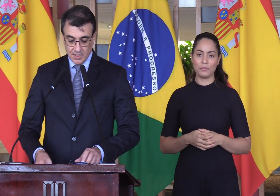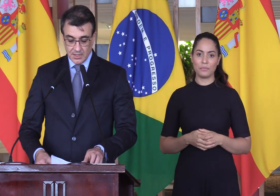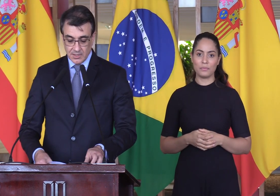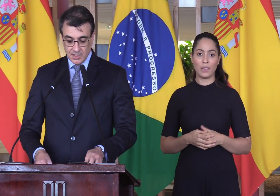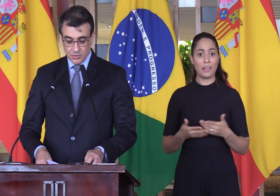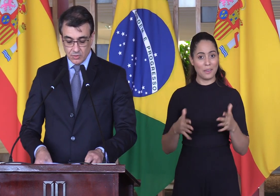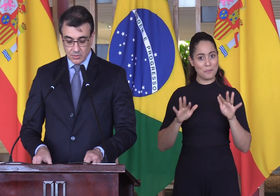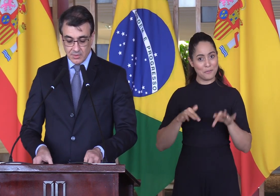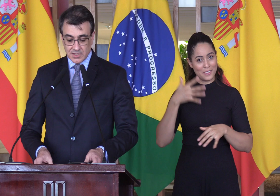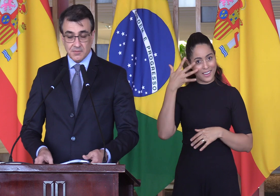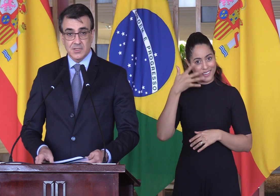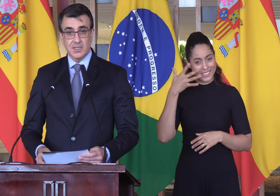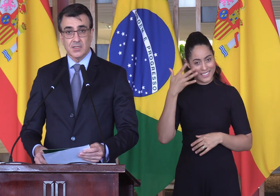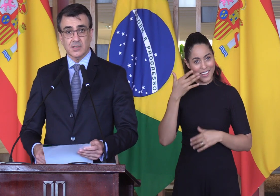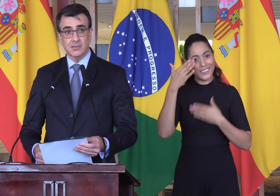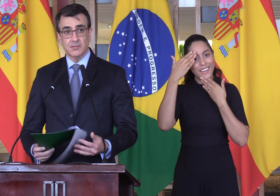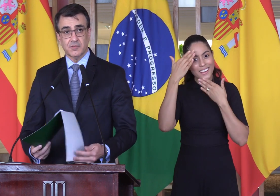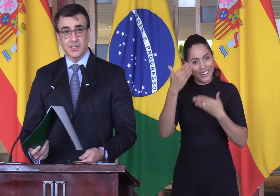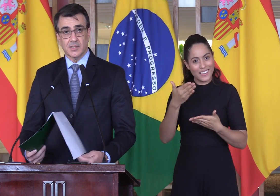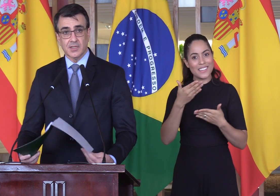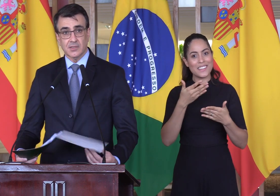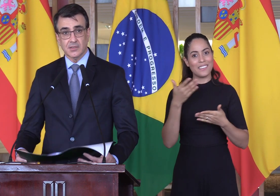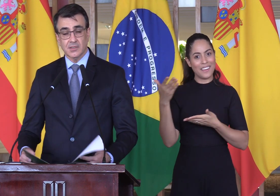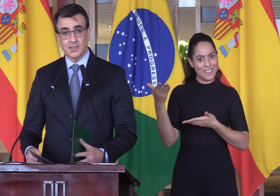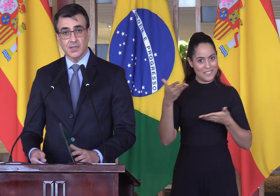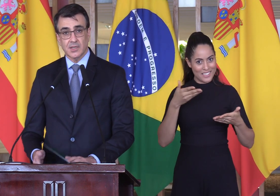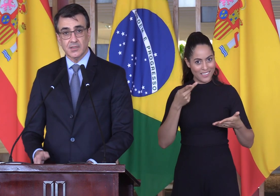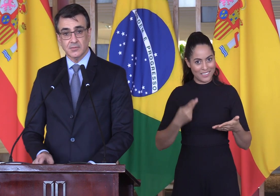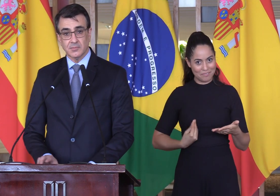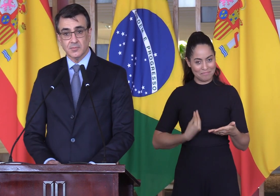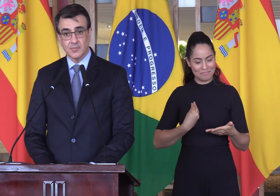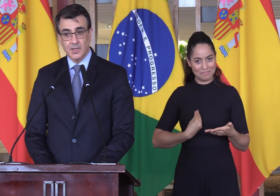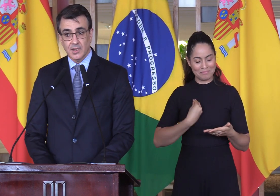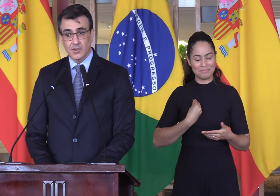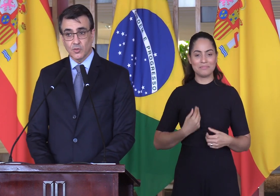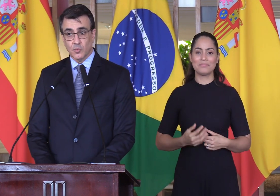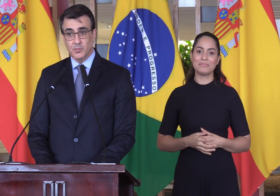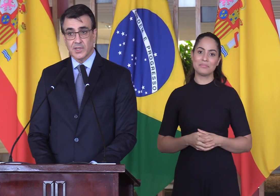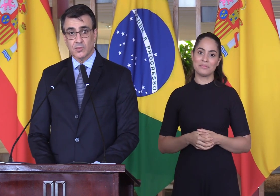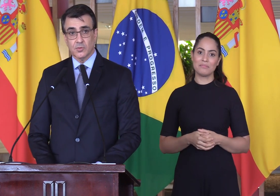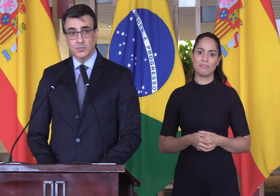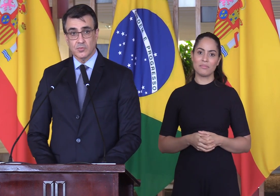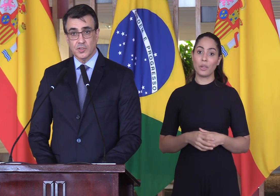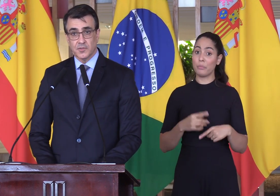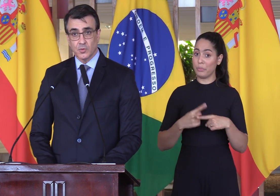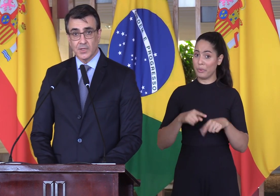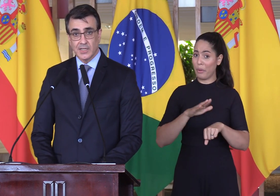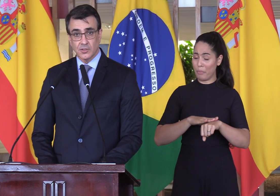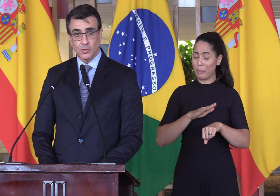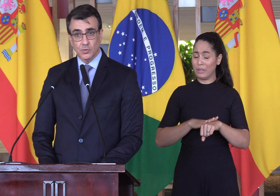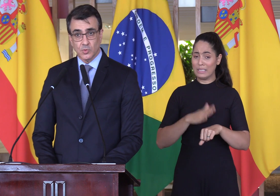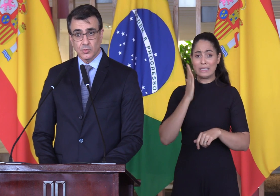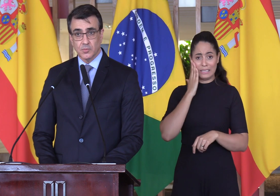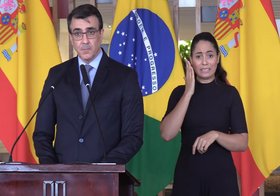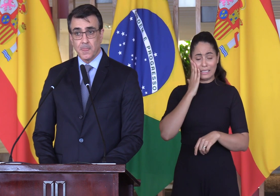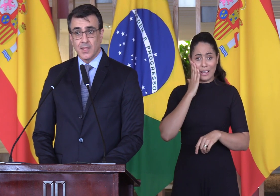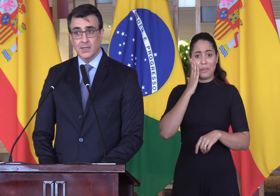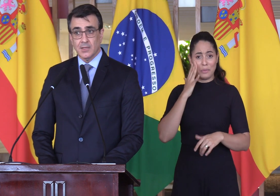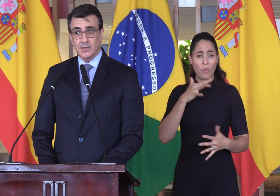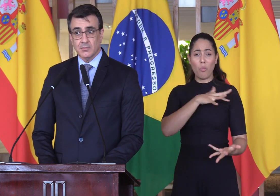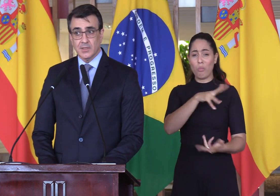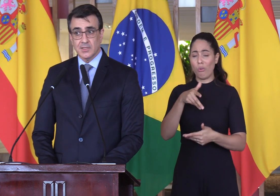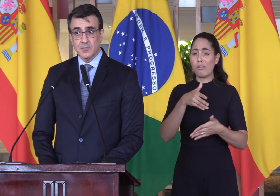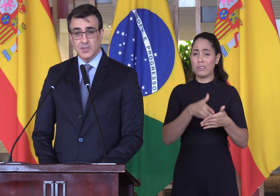Enfim, agradeço essa visita, feita num momento de dificuldade em todo o mundo,